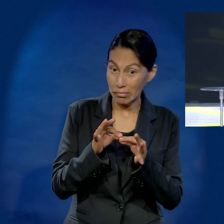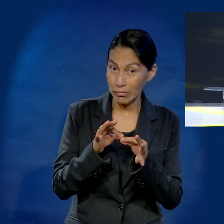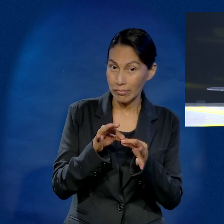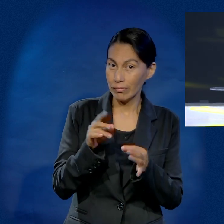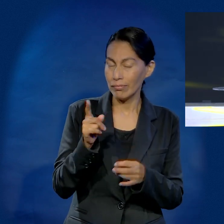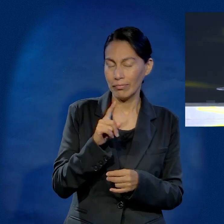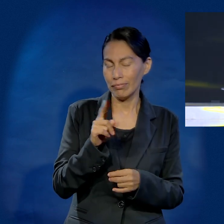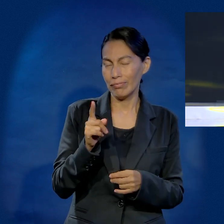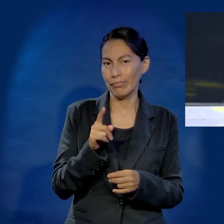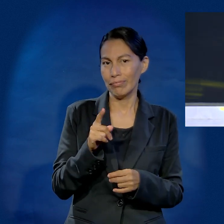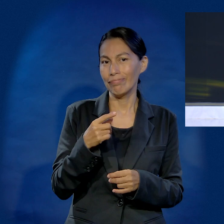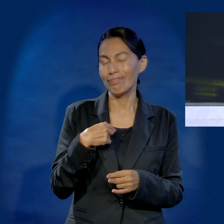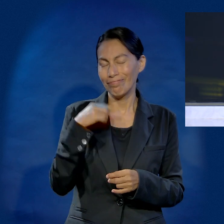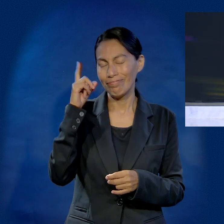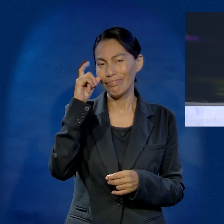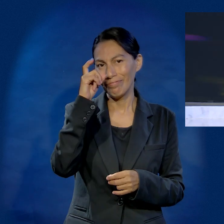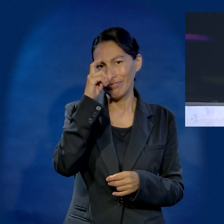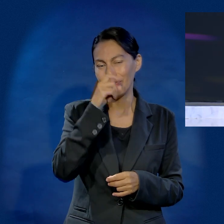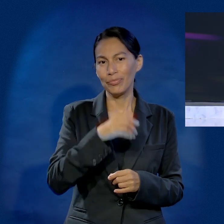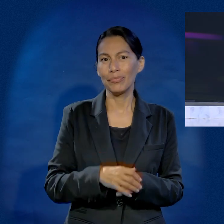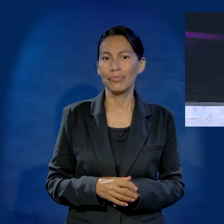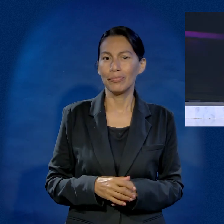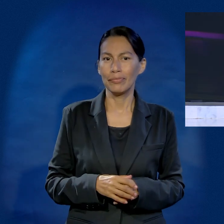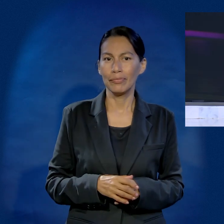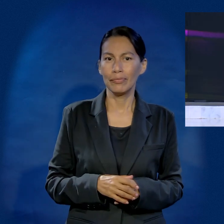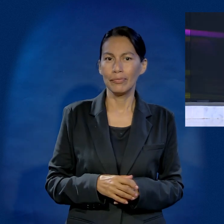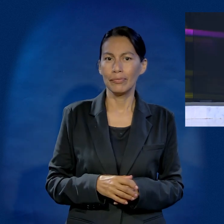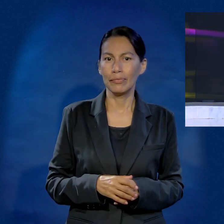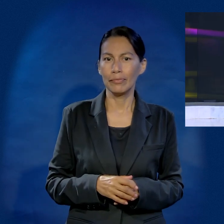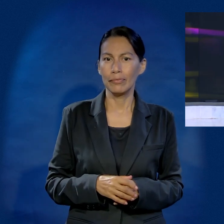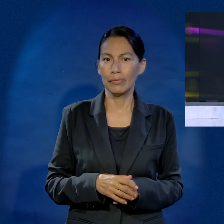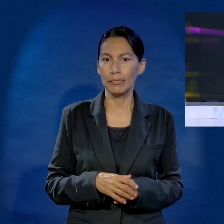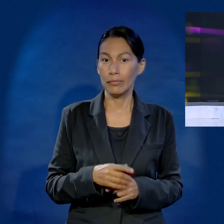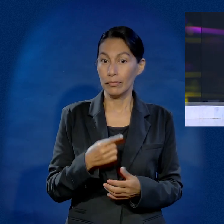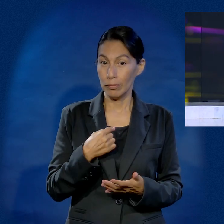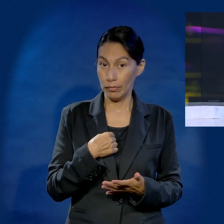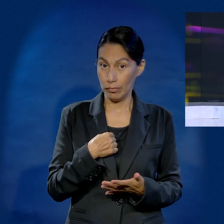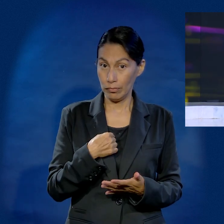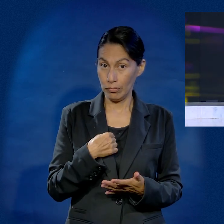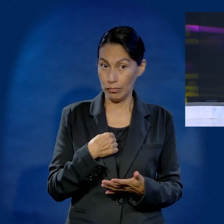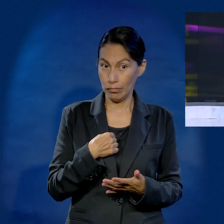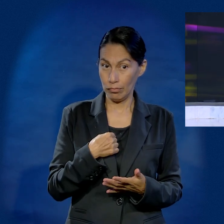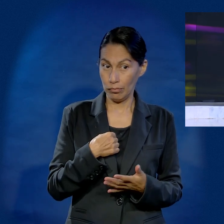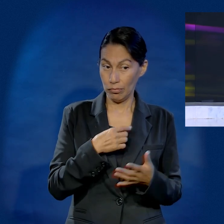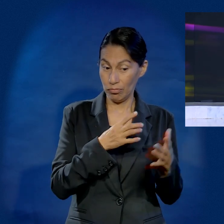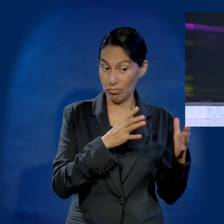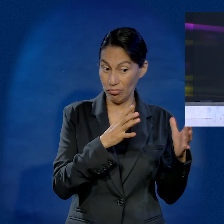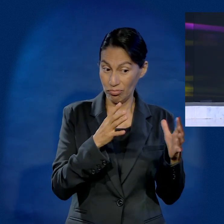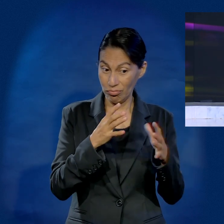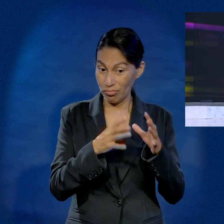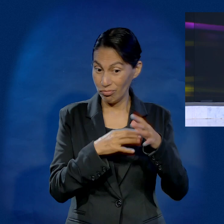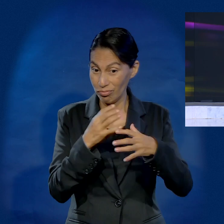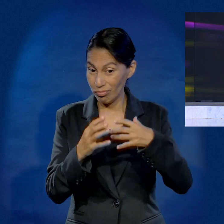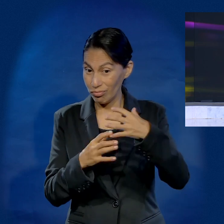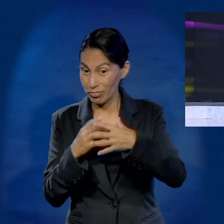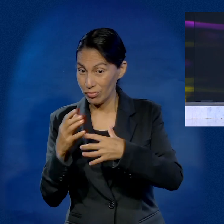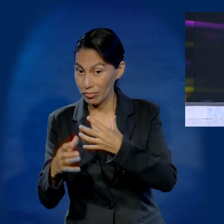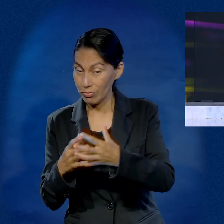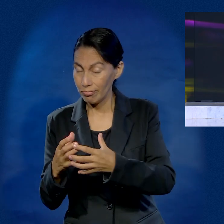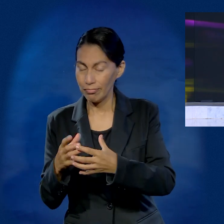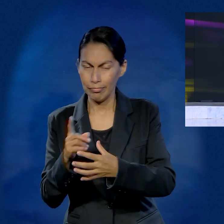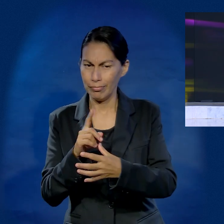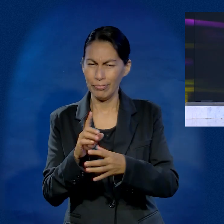búsqueda perfecta. Fue bastante compleja. Y no es mi intención hablar de todo el